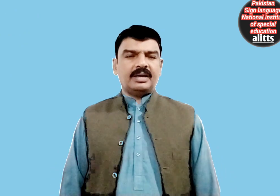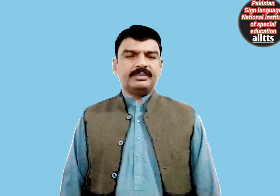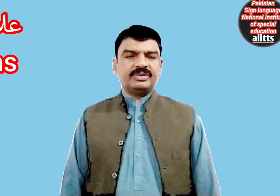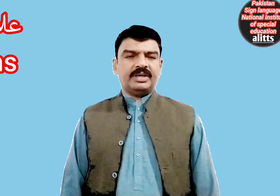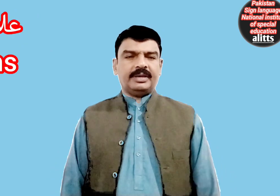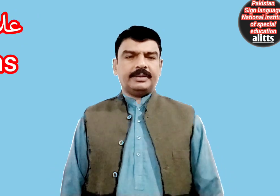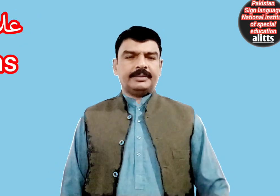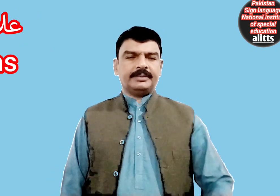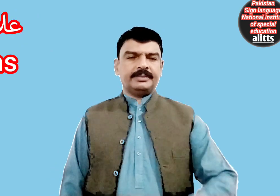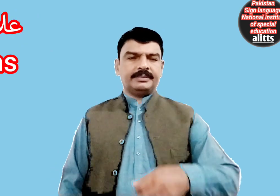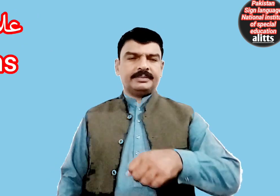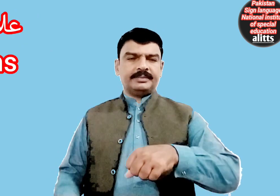अलामतें,